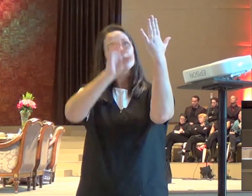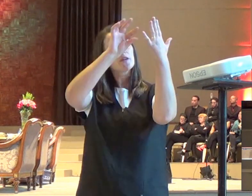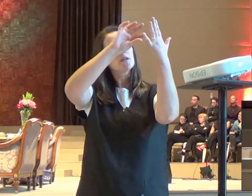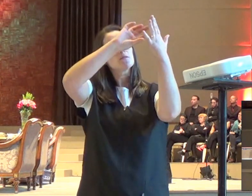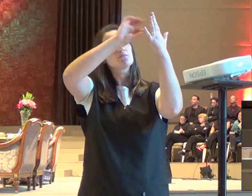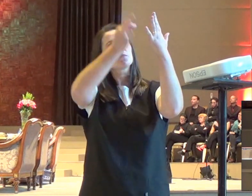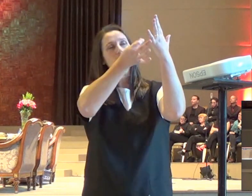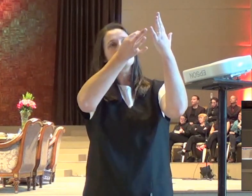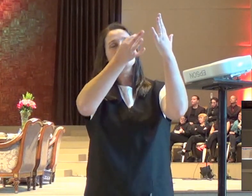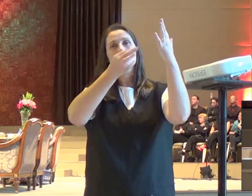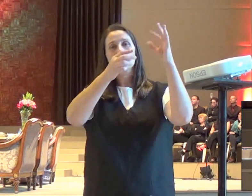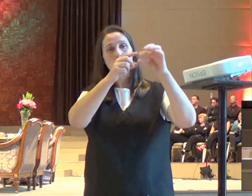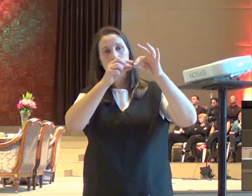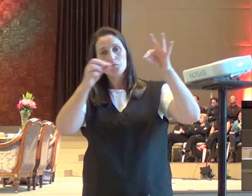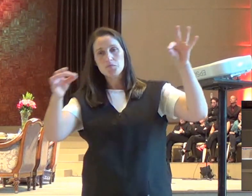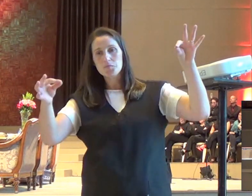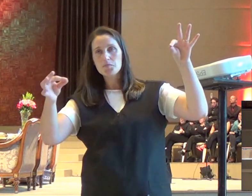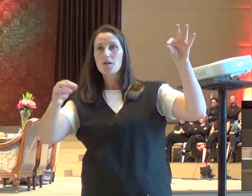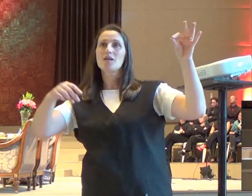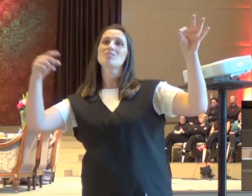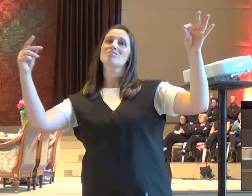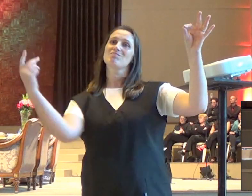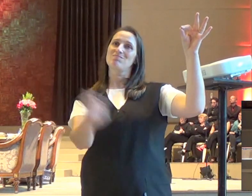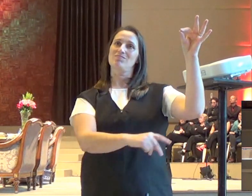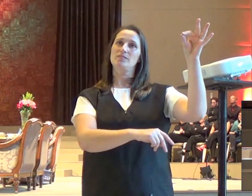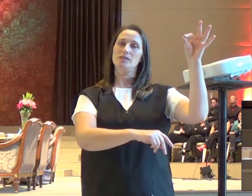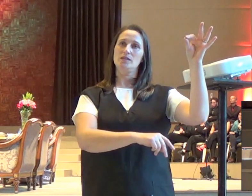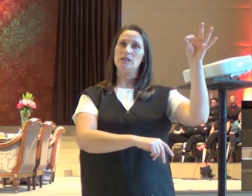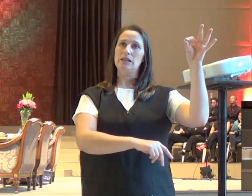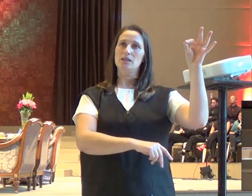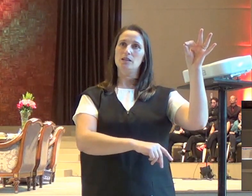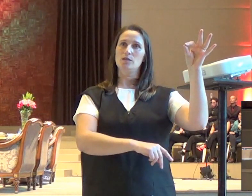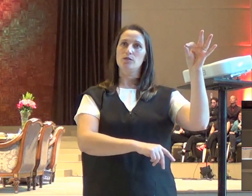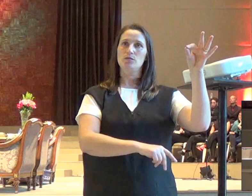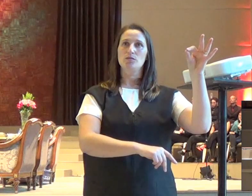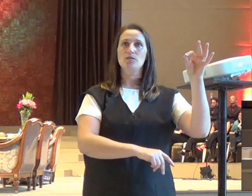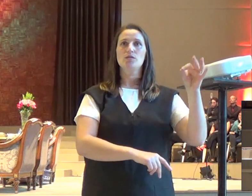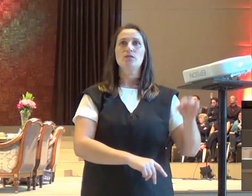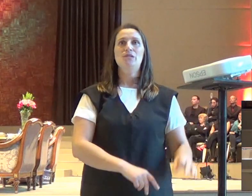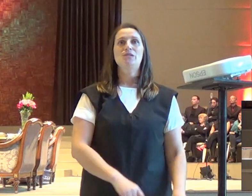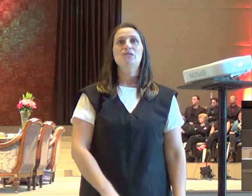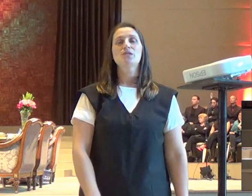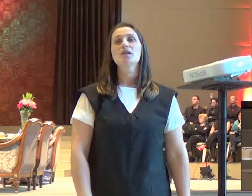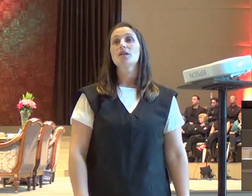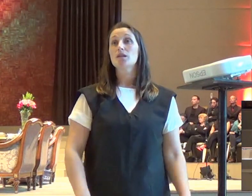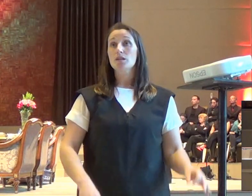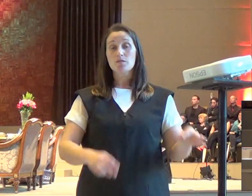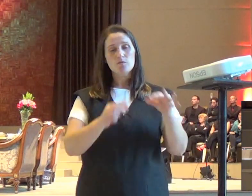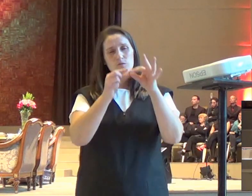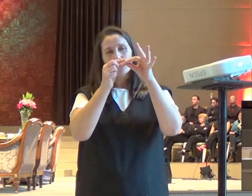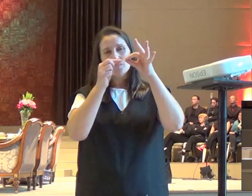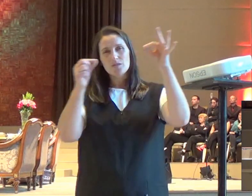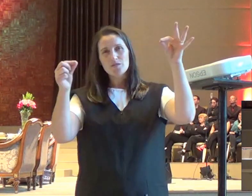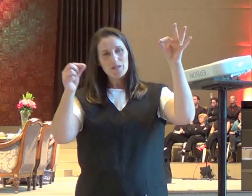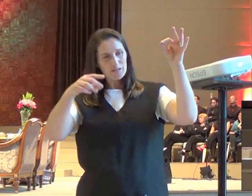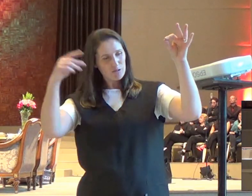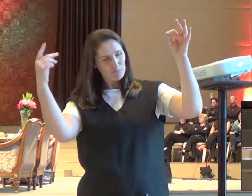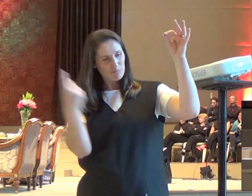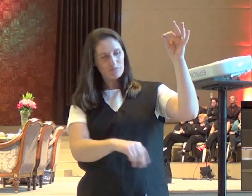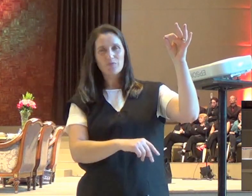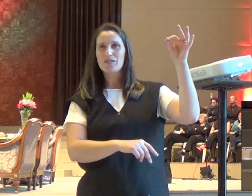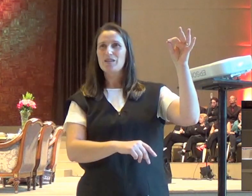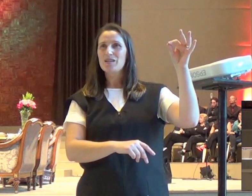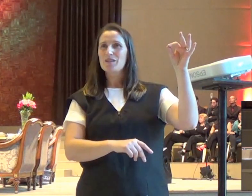e a varinha ela não é para machucar a varinha na verdade ela tem que ser